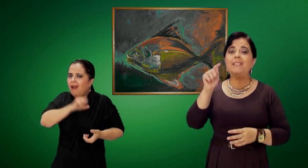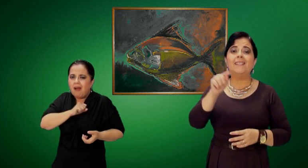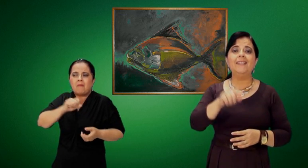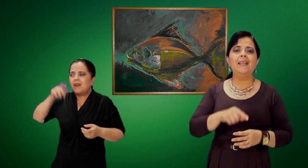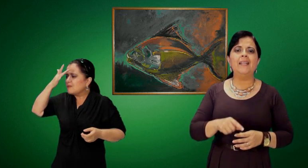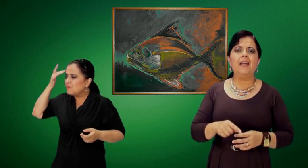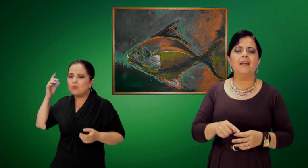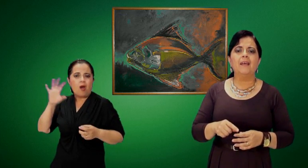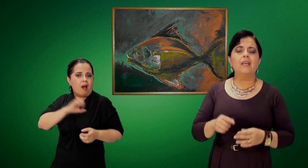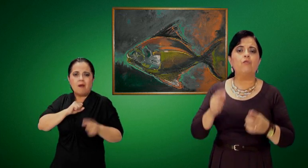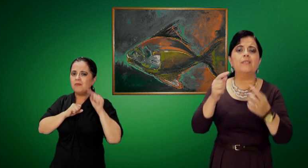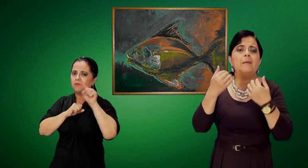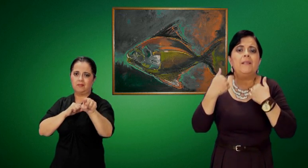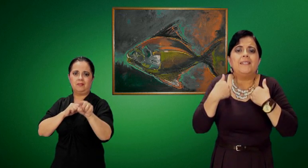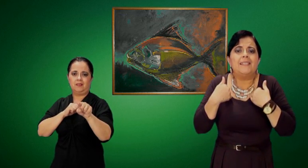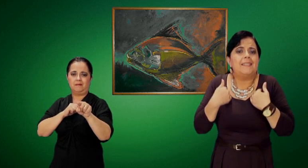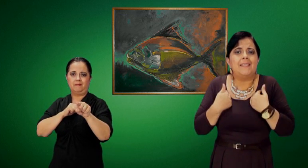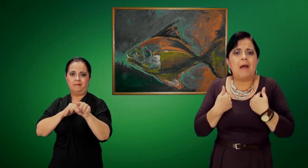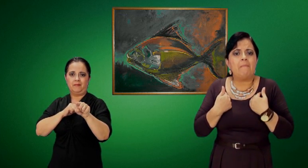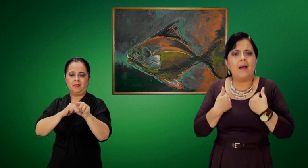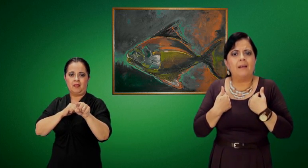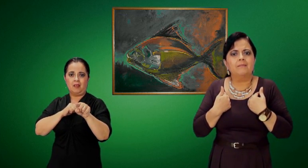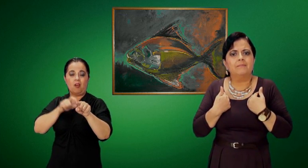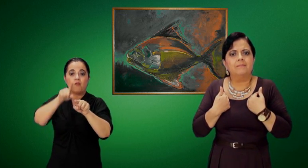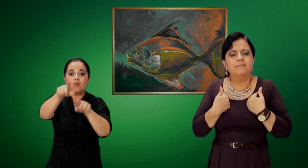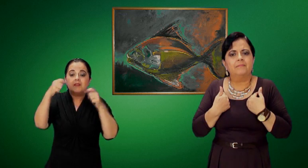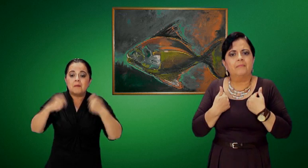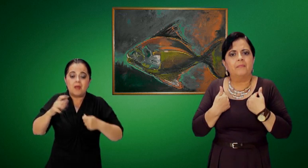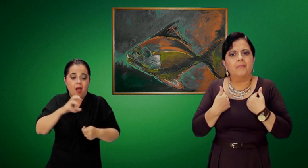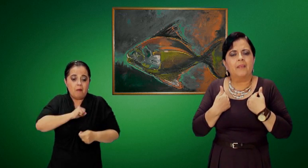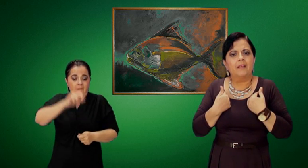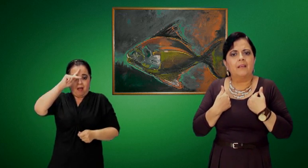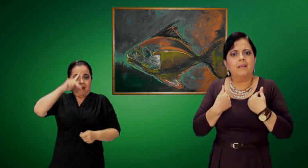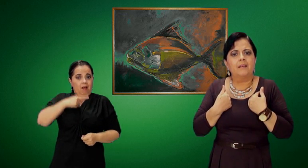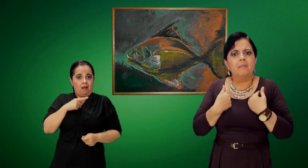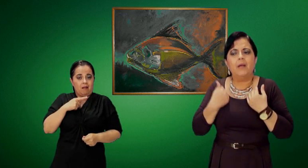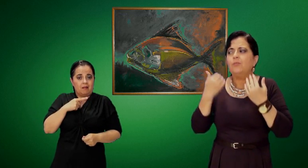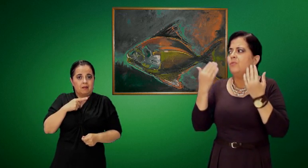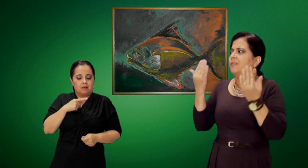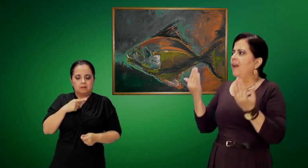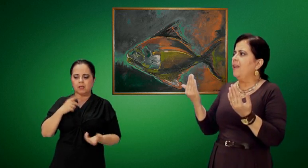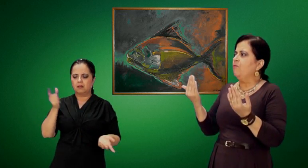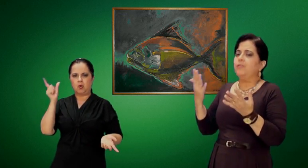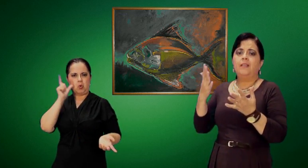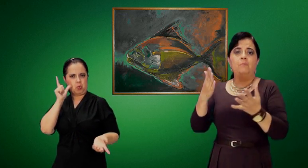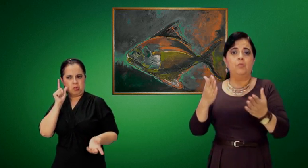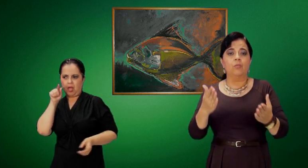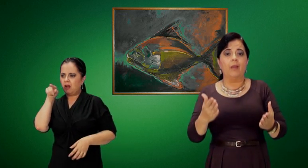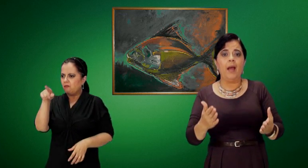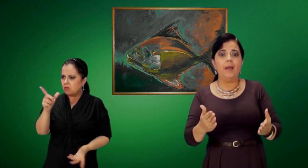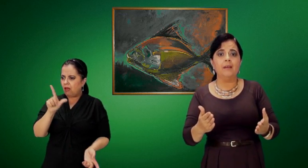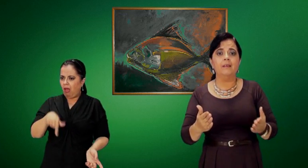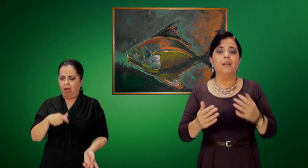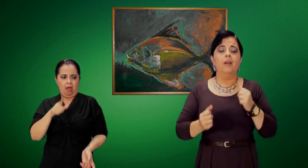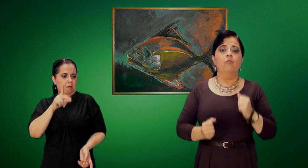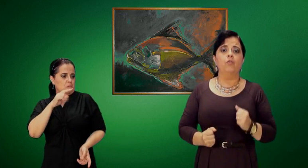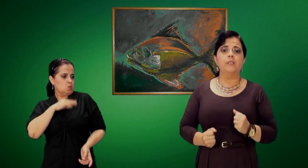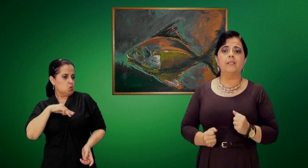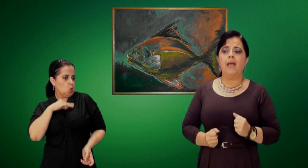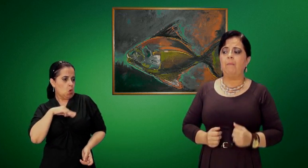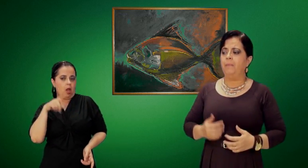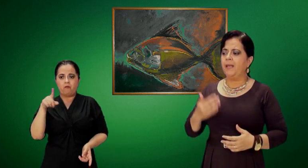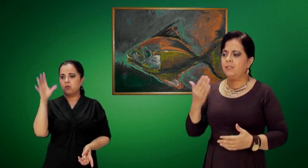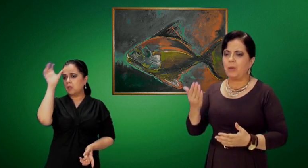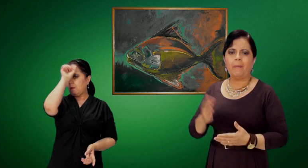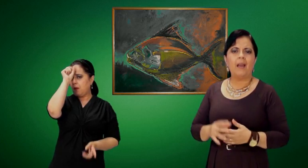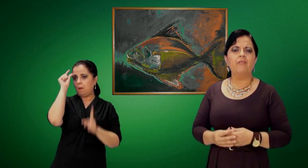Você precisa entender que você precisa se amar. Mas Lucélia, você é missionária,